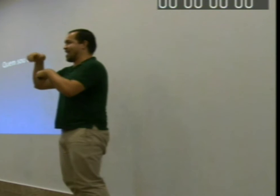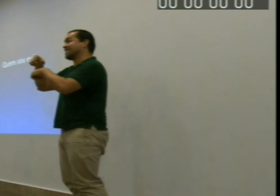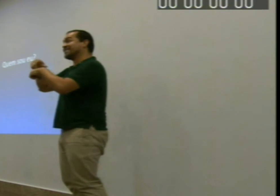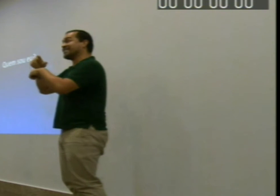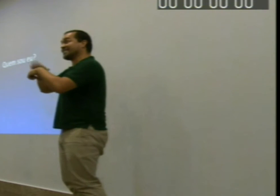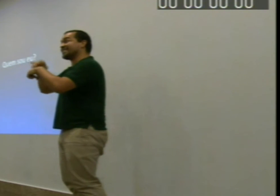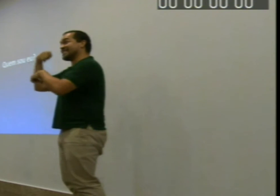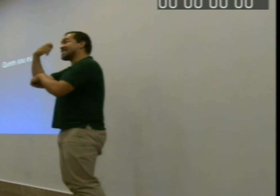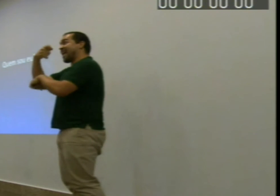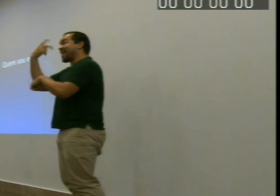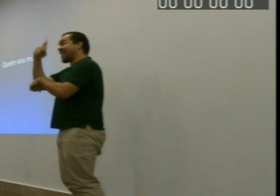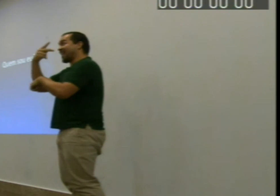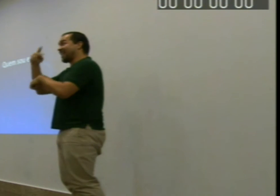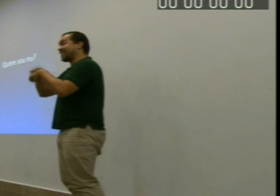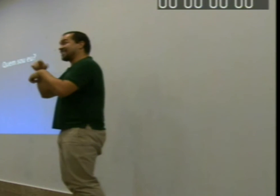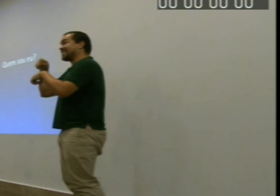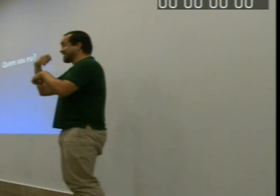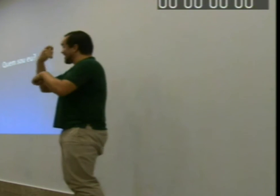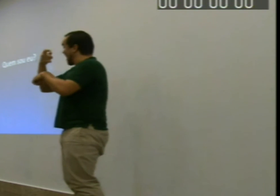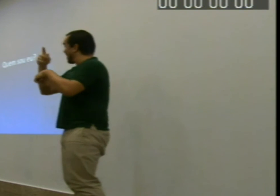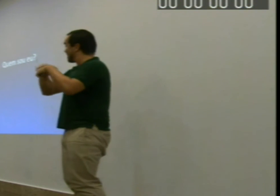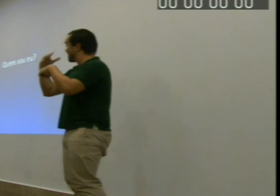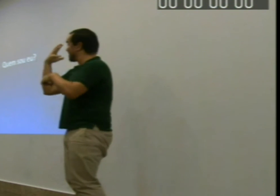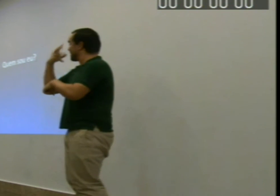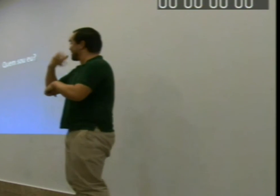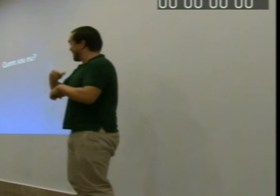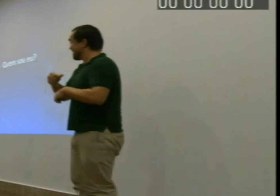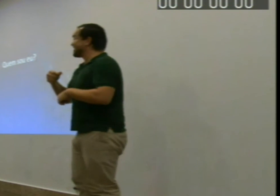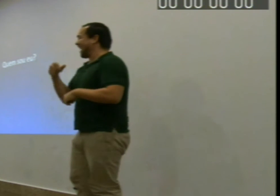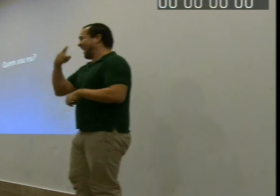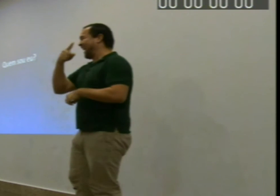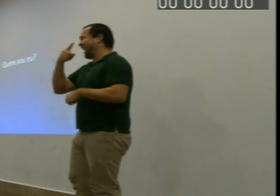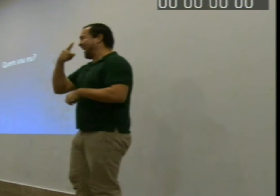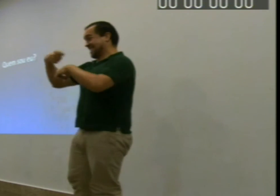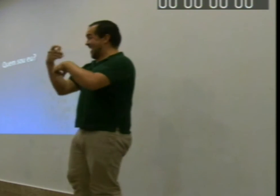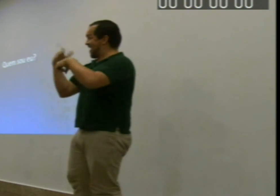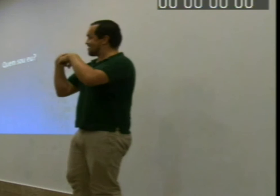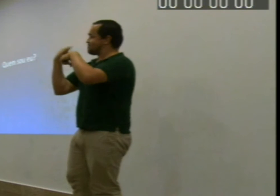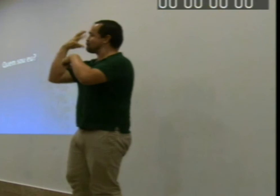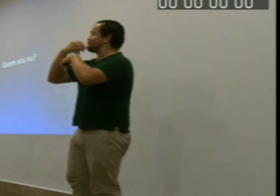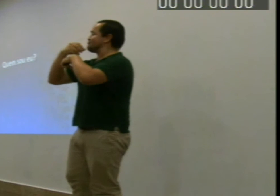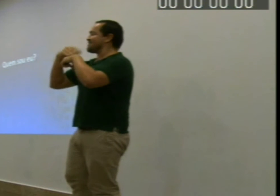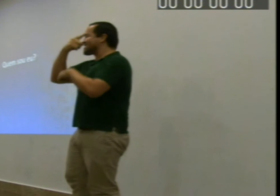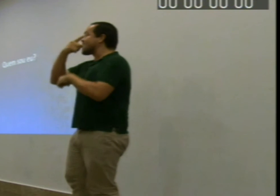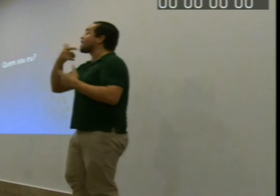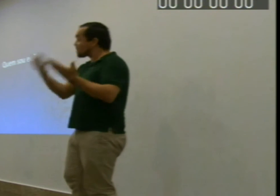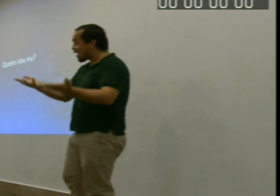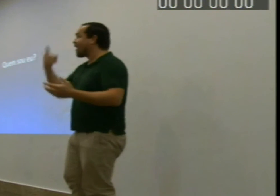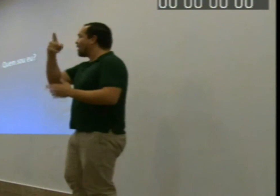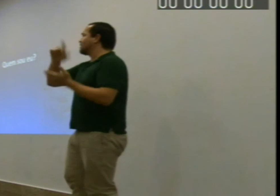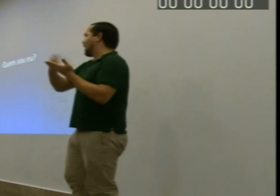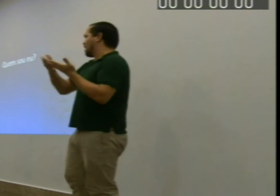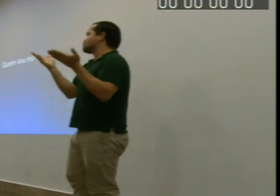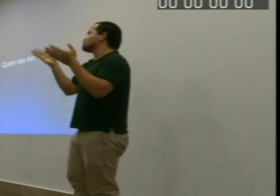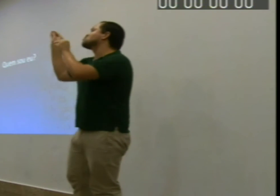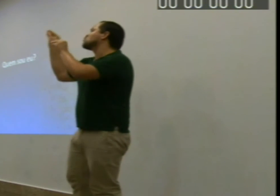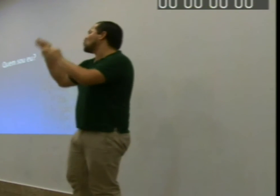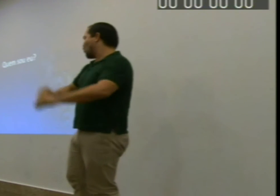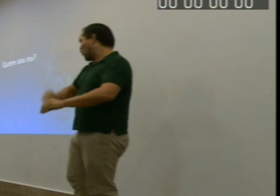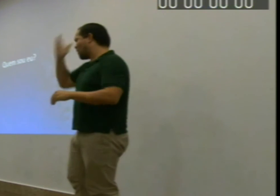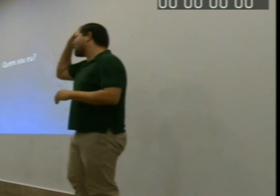bonita a Lene o sinal dela sinal dela é esse aqui bonita